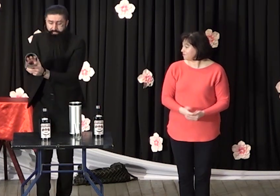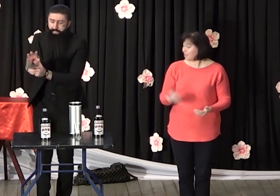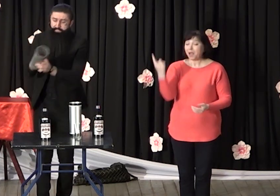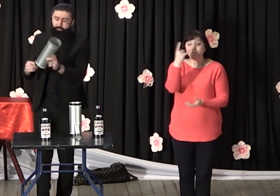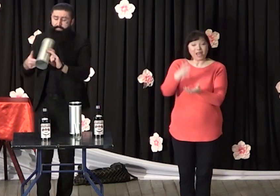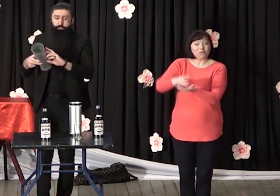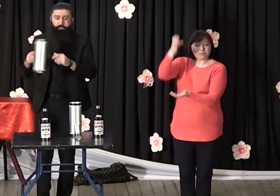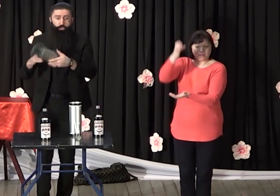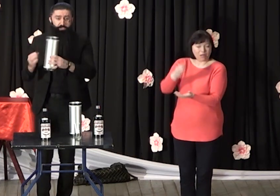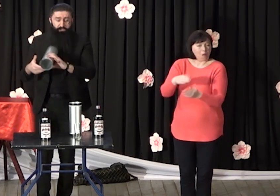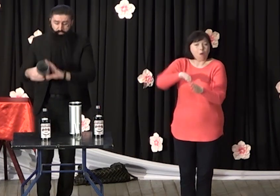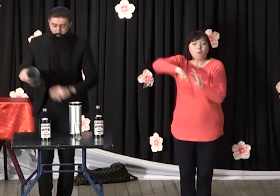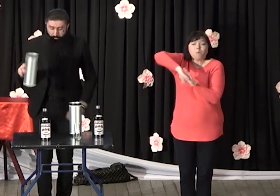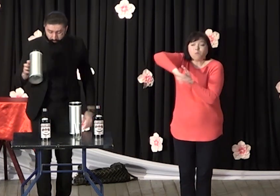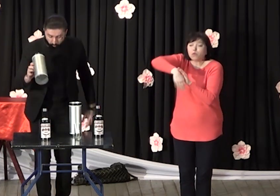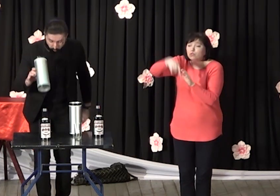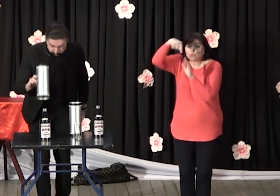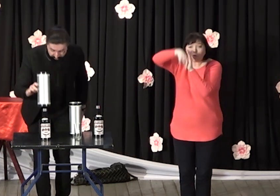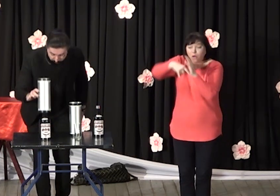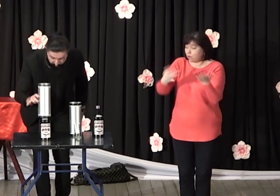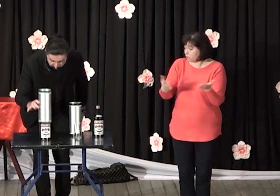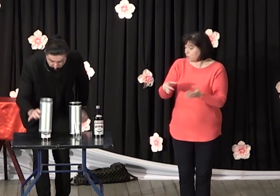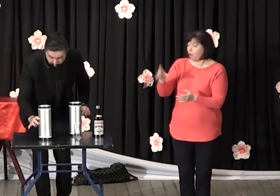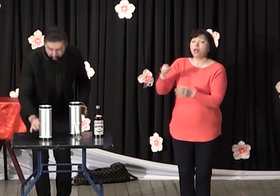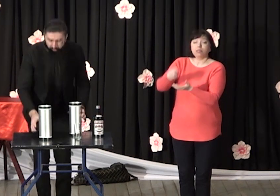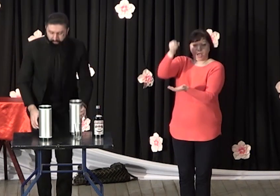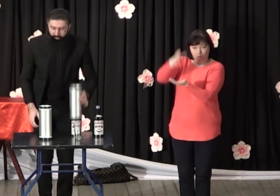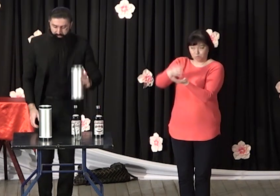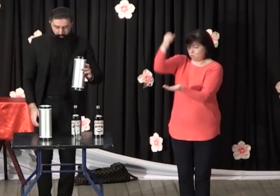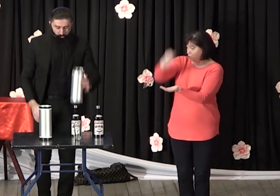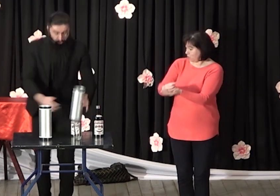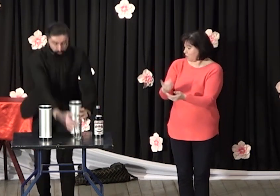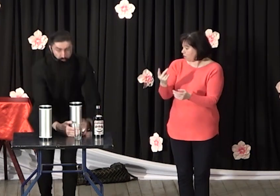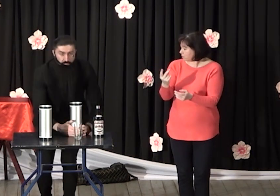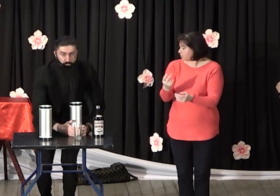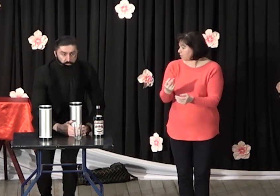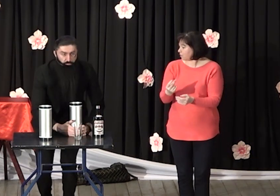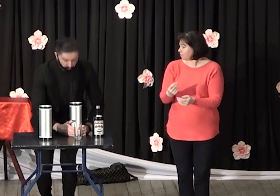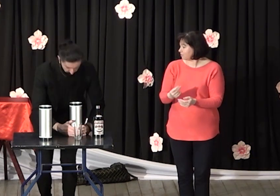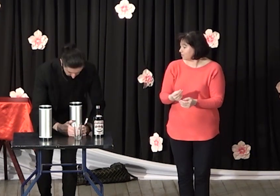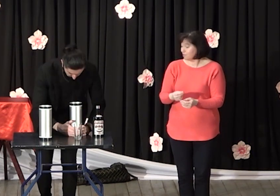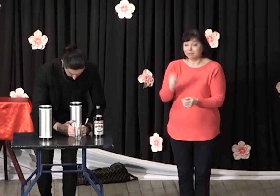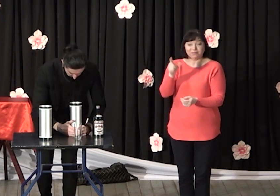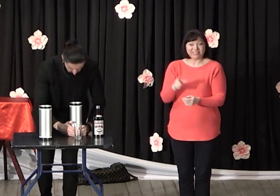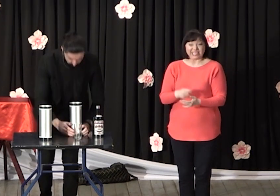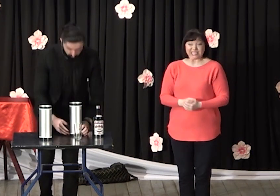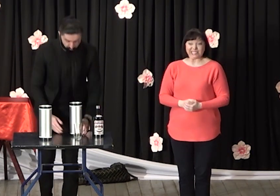Первый цилиндр абсолютно пуст, в нем нет ничего, он уходит на бутылочку. Второй цилиндр